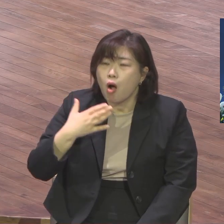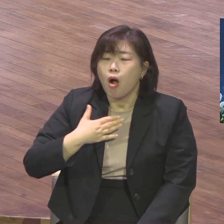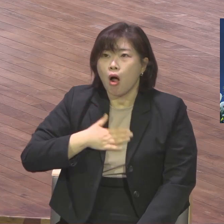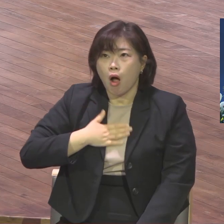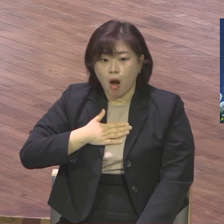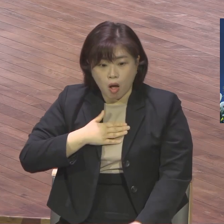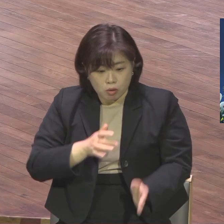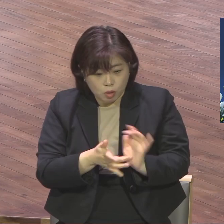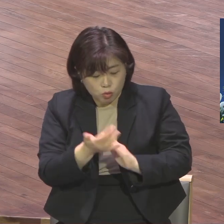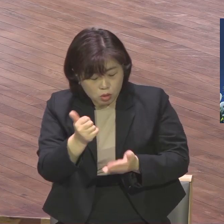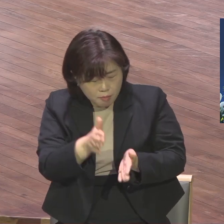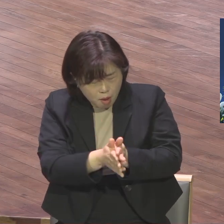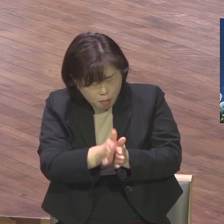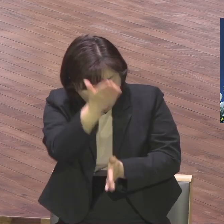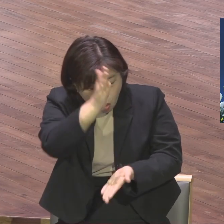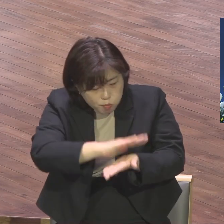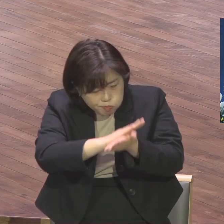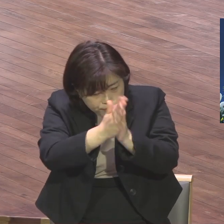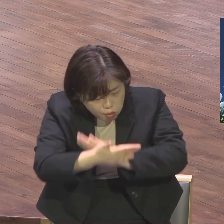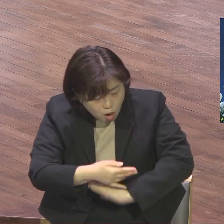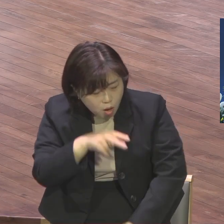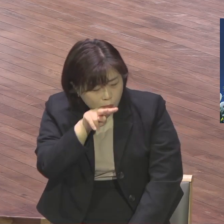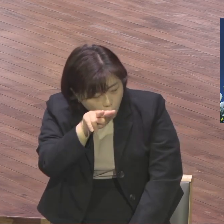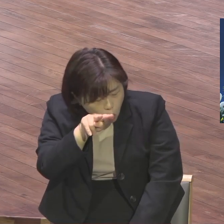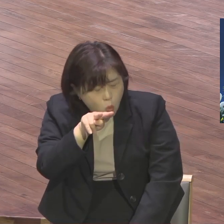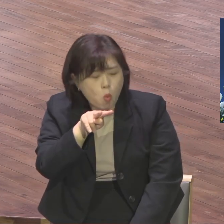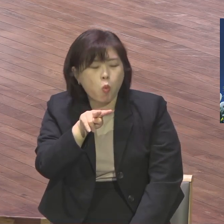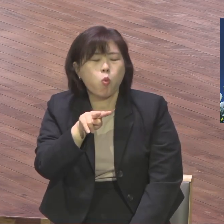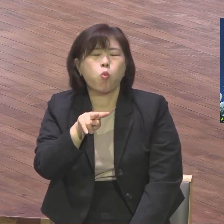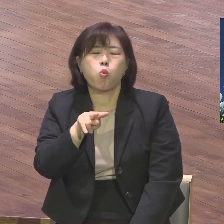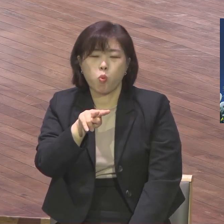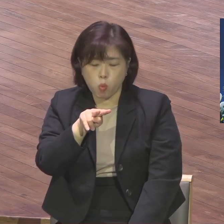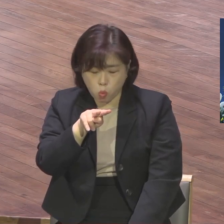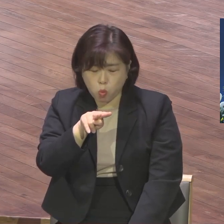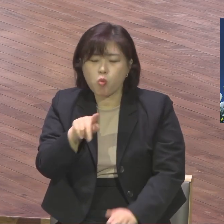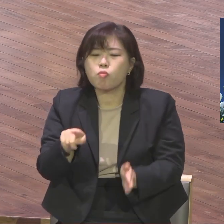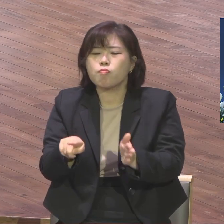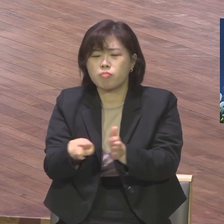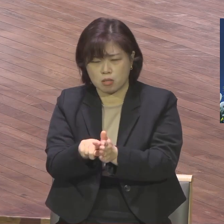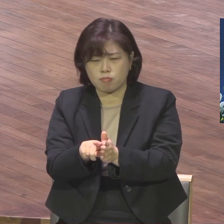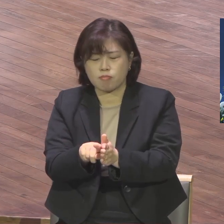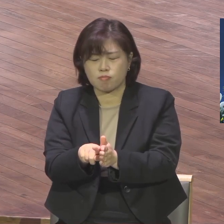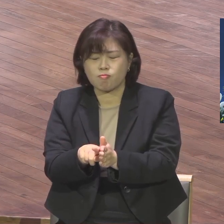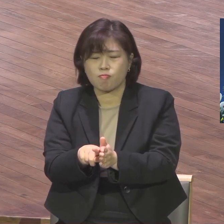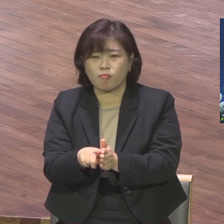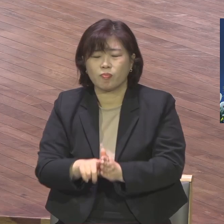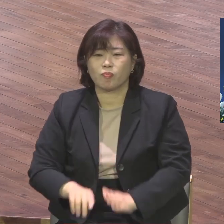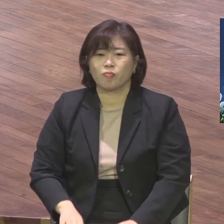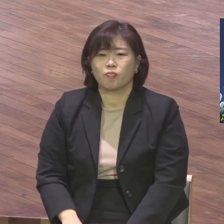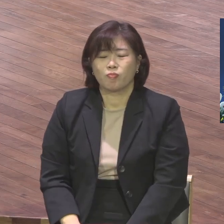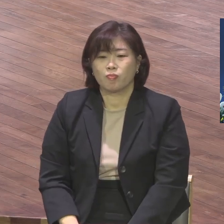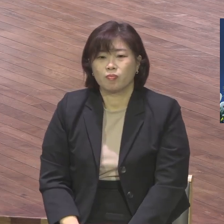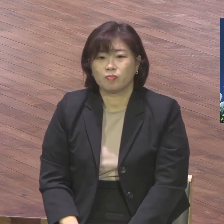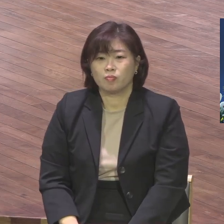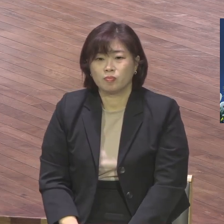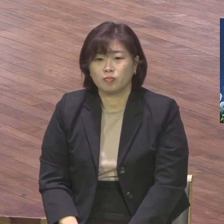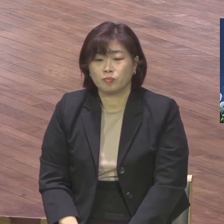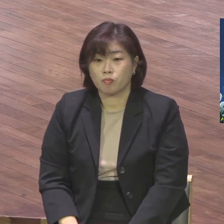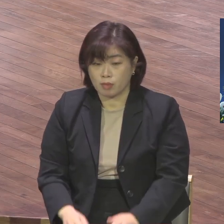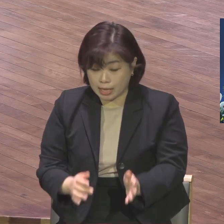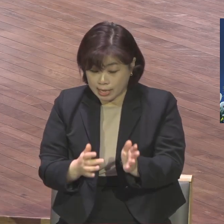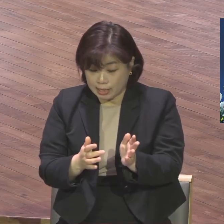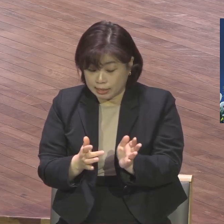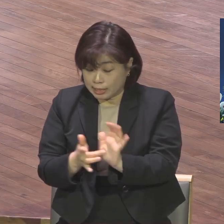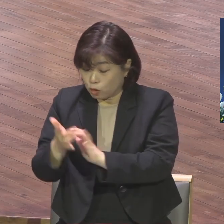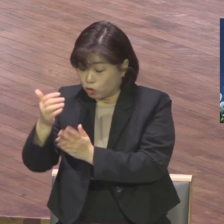보고 그 용기를 주기 위해서요. 왜냐? 앞으로 이 제자들이 걸어가야 할 길이